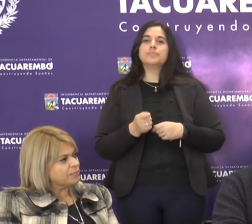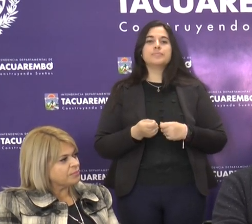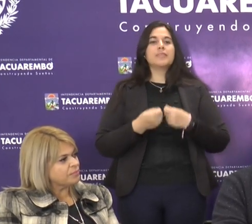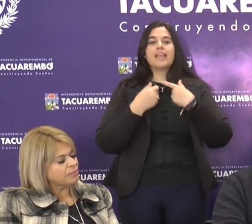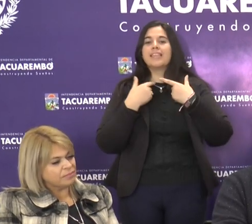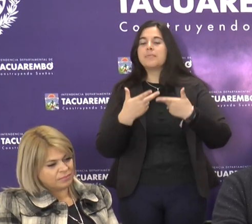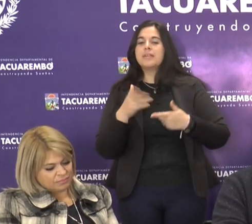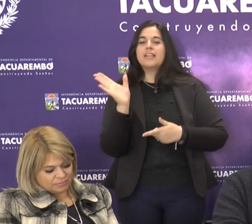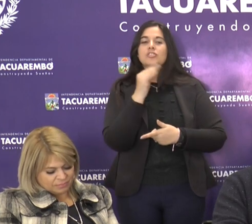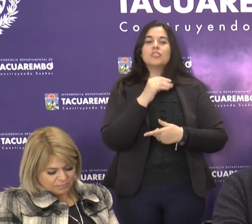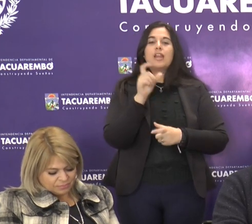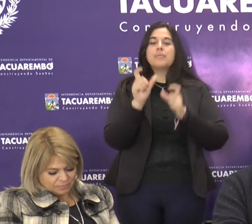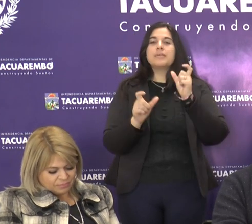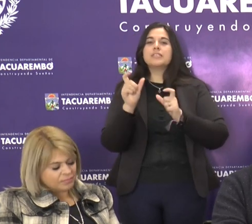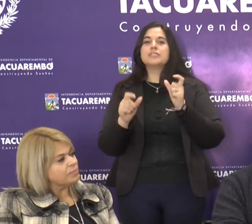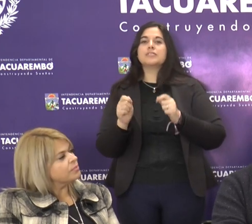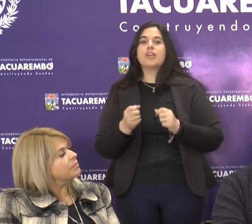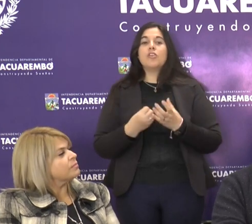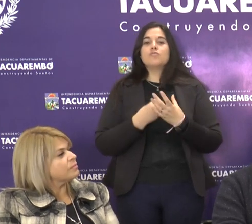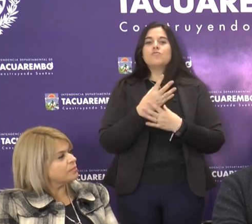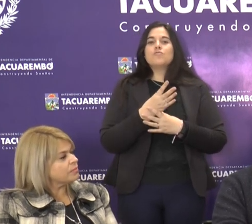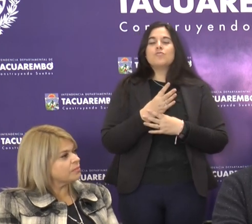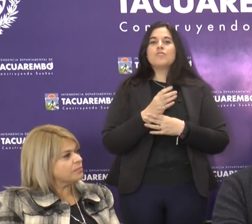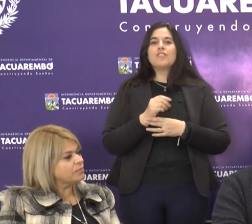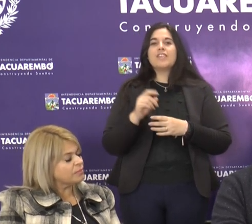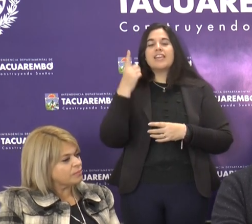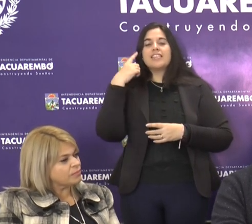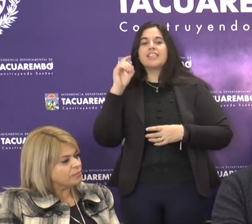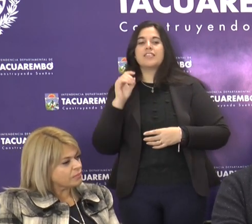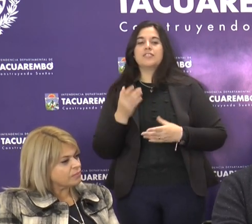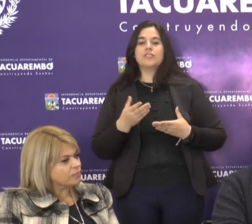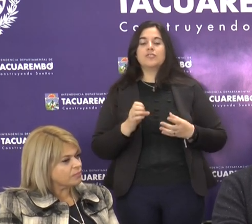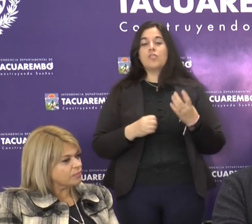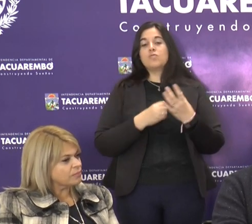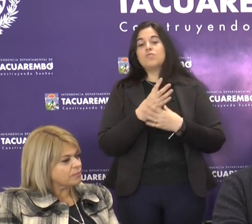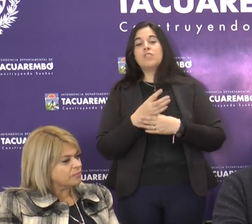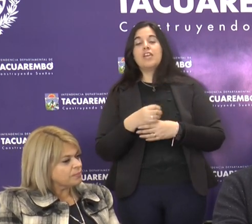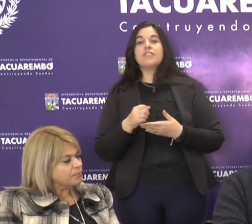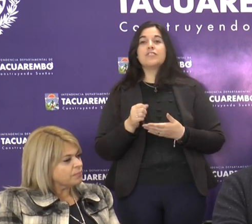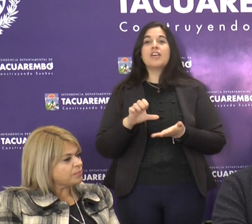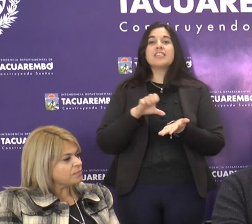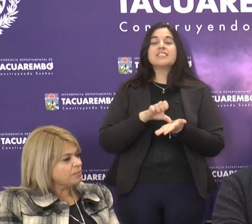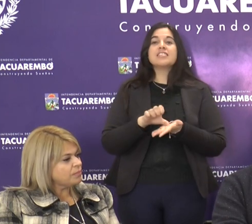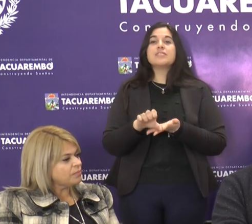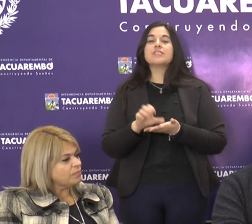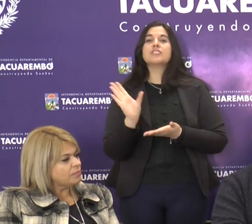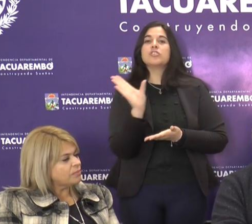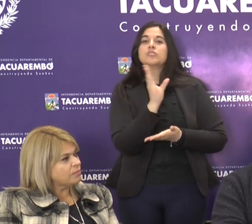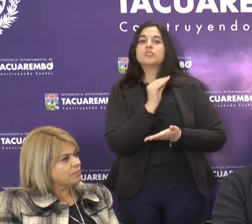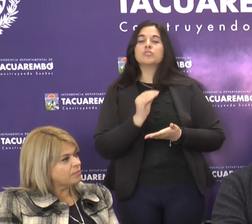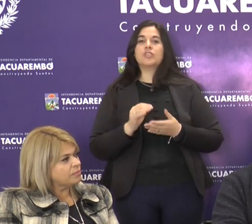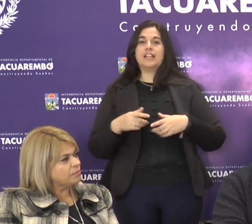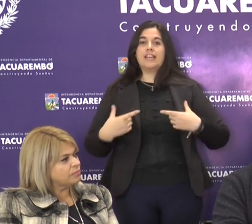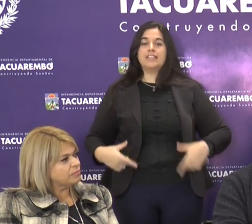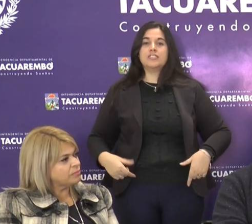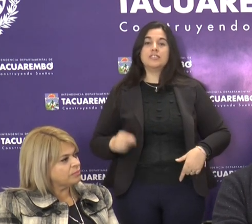la población, la nueva realidad que nos golpeaba, fue que se fueron agregando los nuevos servicios que integran hoy la mayoría de las direcciones